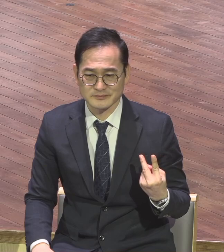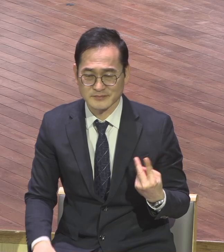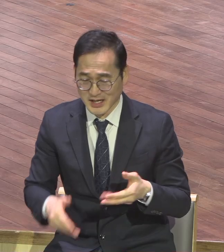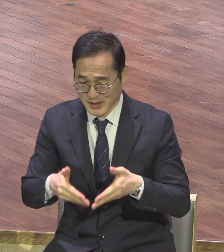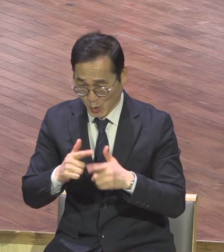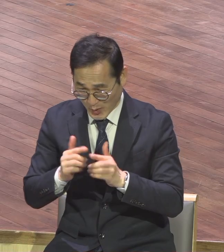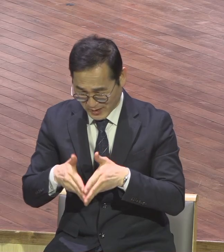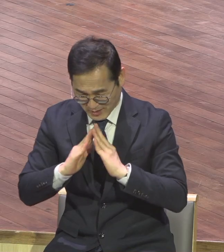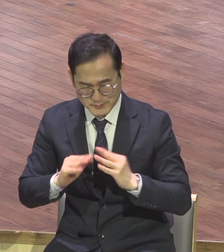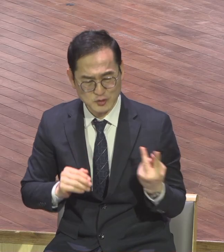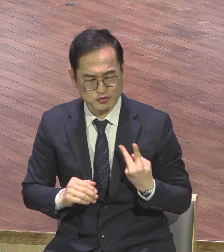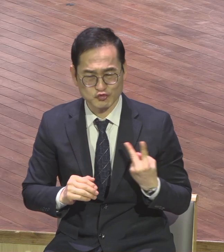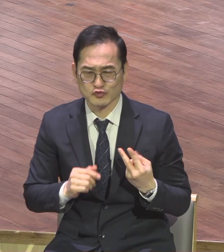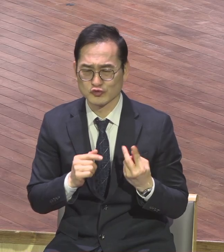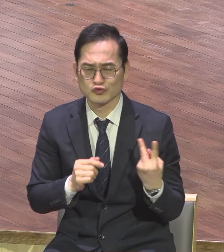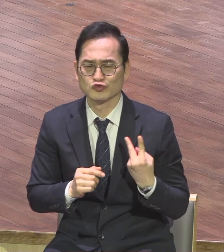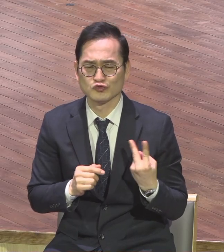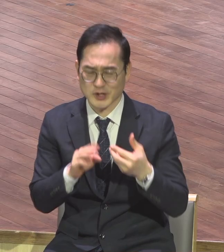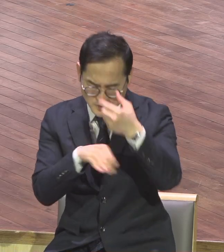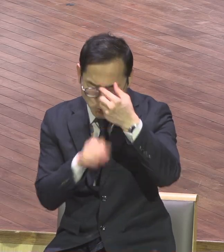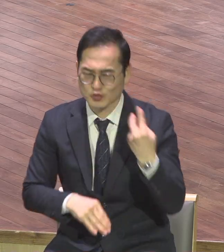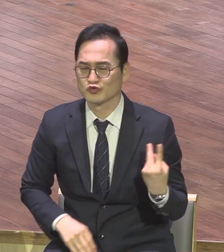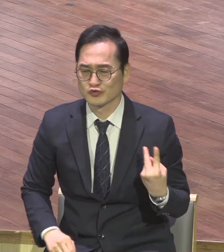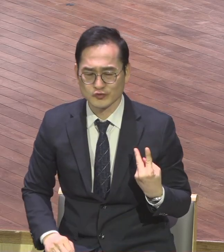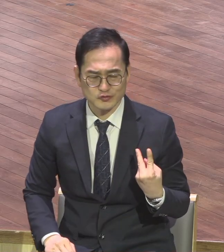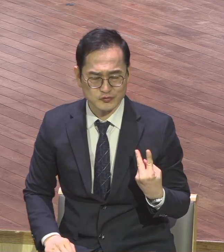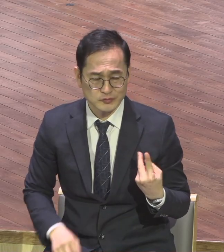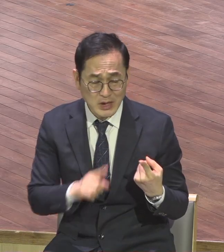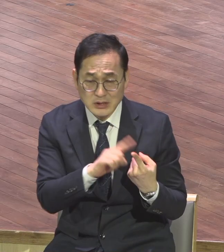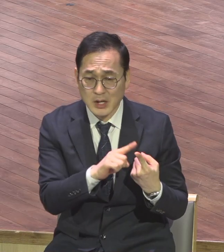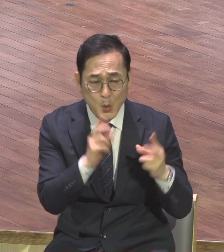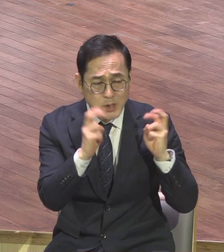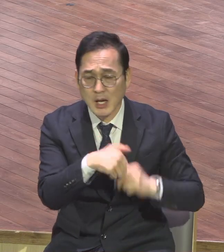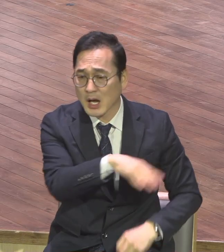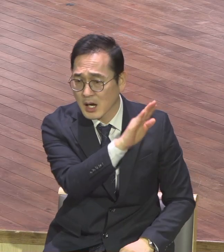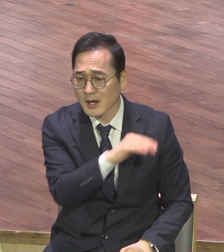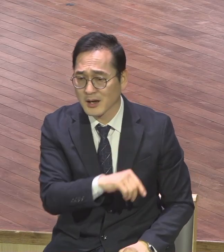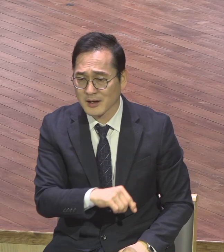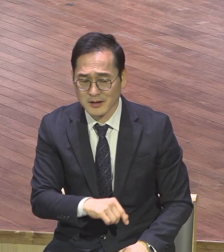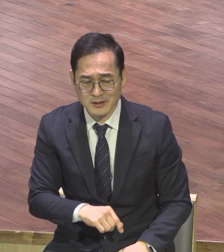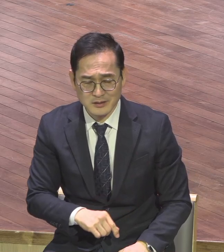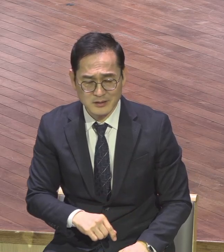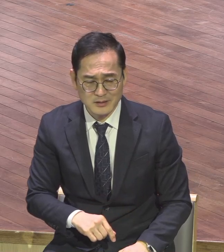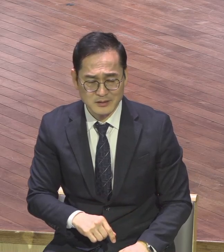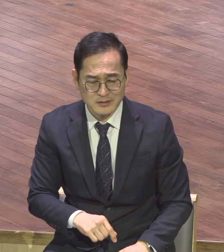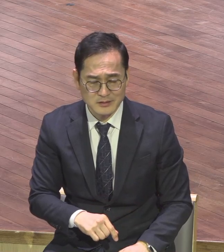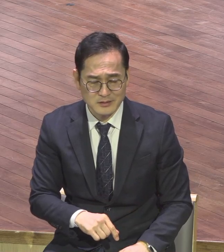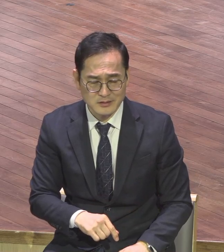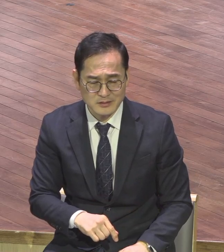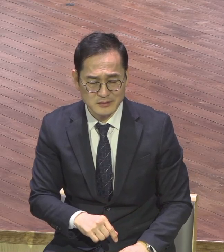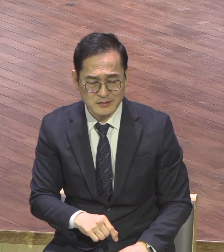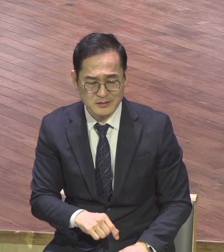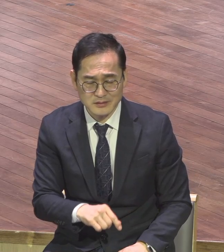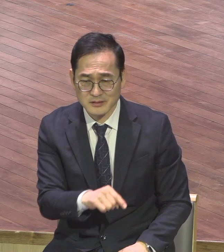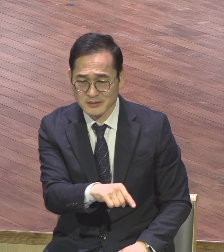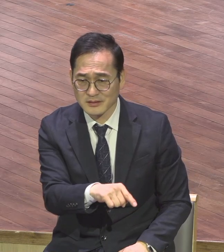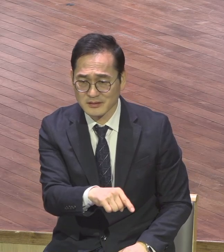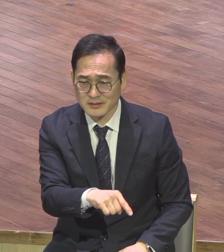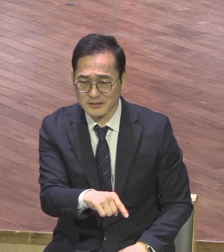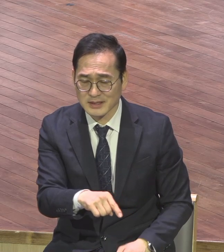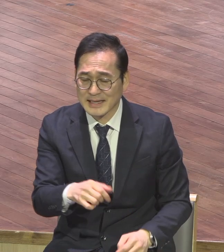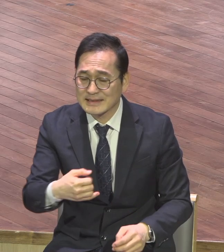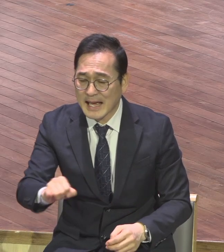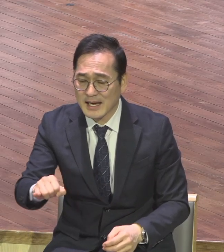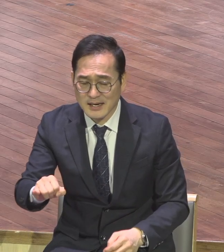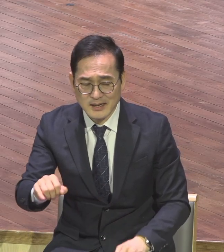나왔는데 회사 갔다가 말이요. 집에 오니까 딸내미가 어린 애들 그 놀이터에서